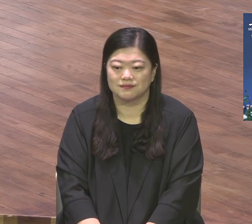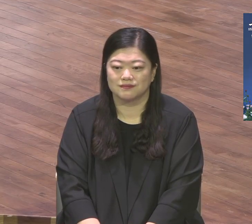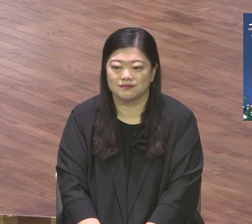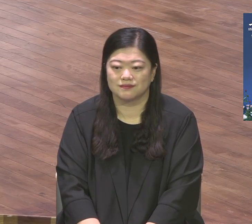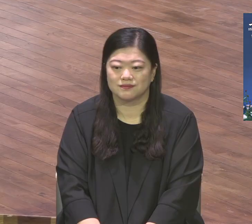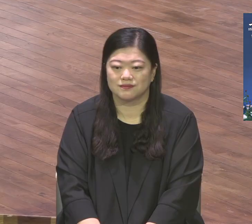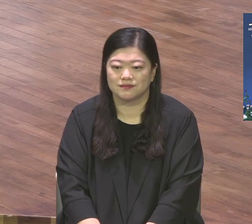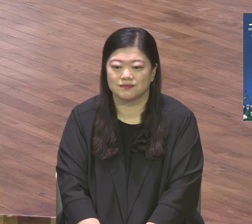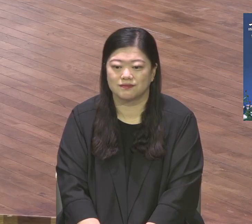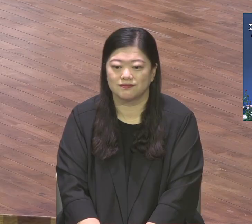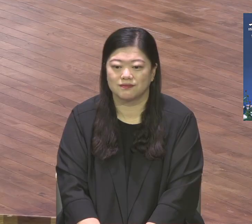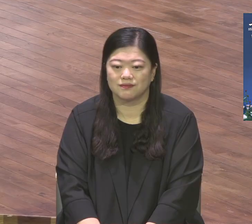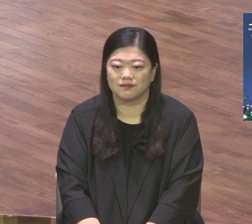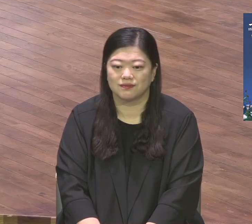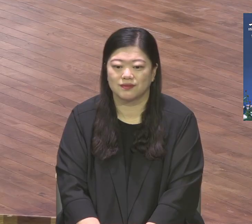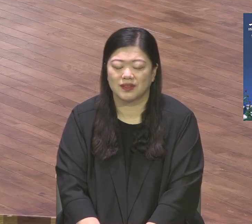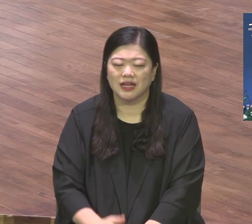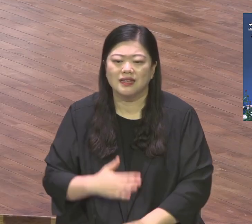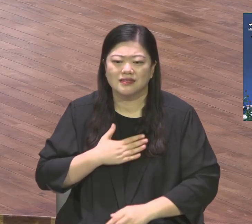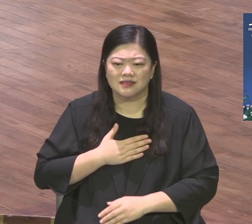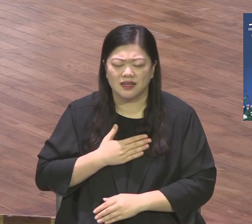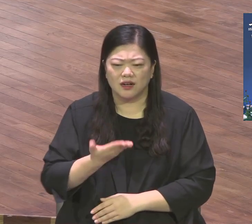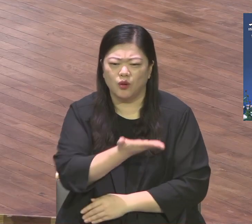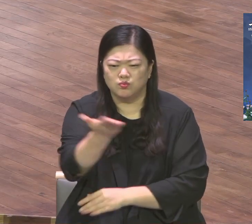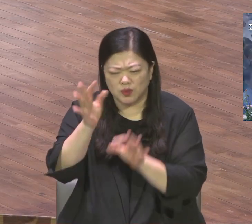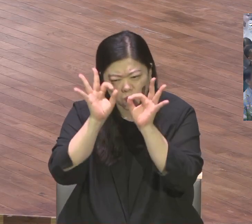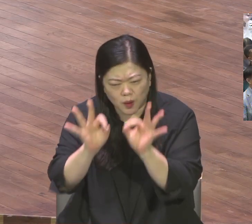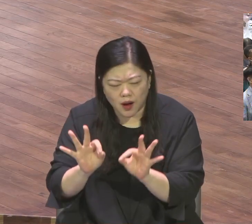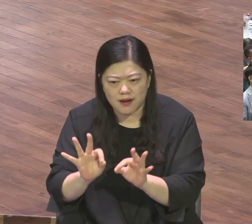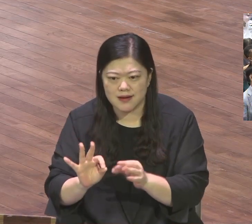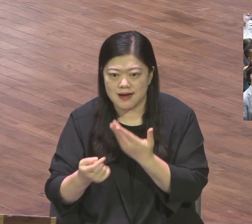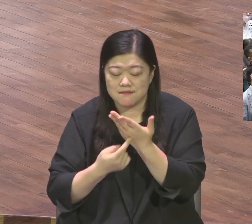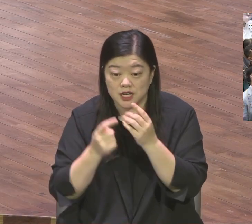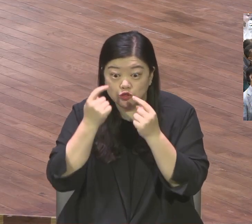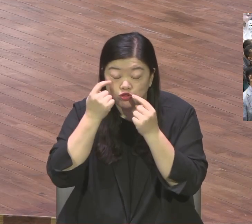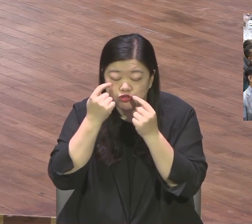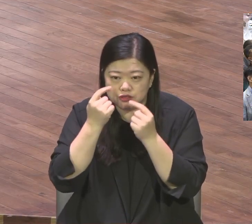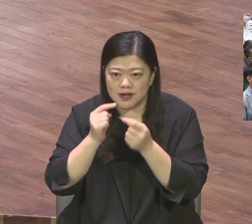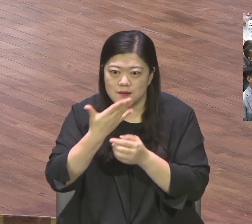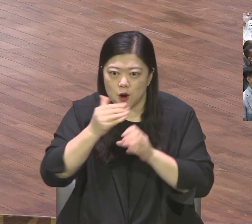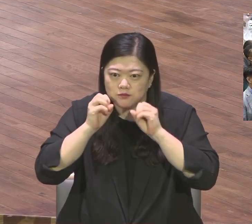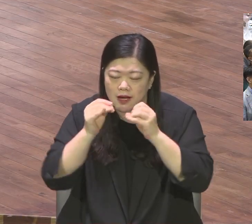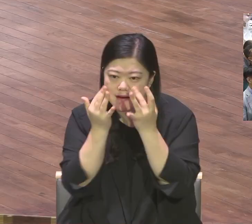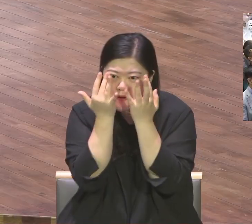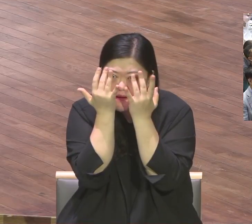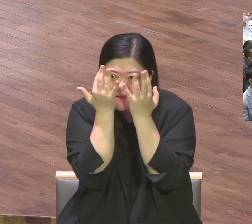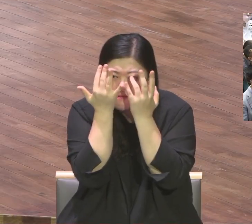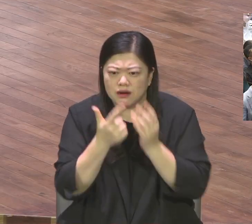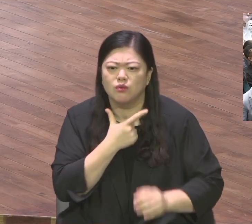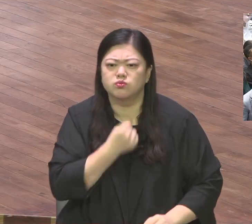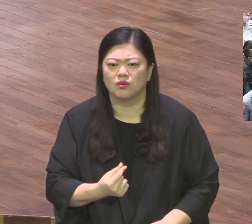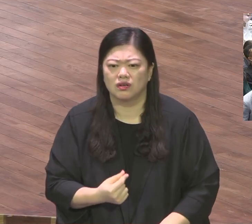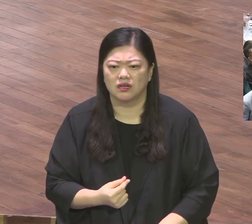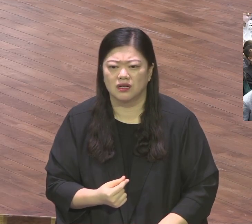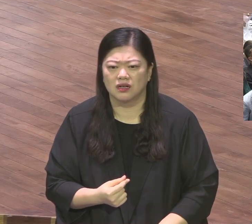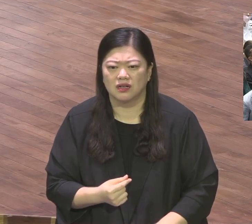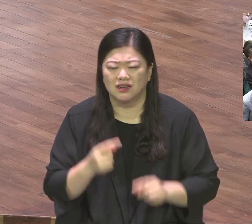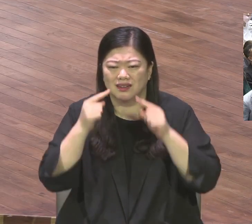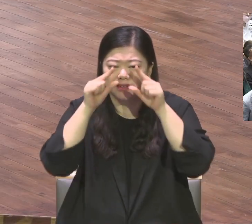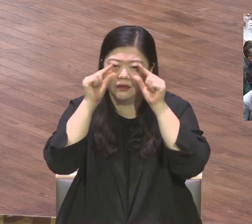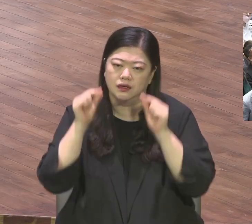버닝 불타요. 이 디자이어, 불타는 열정이 일어나기 바랍니다. 하나님 내 속에 복음의 열정이 불타게 하여